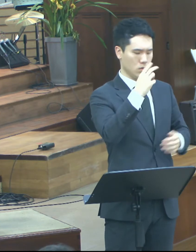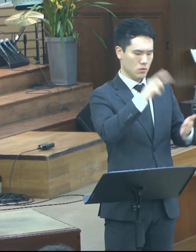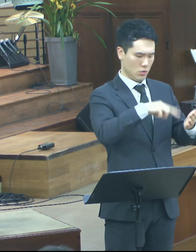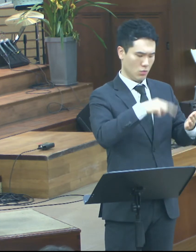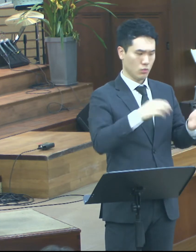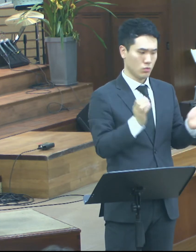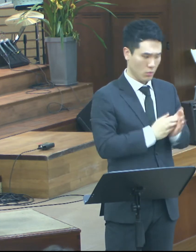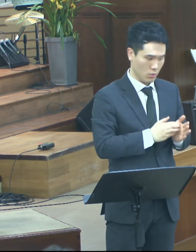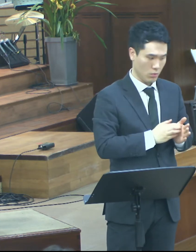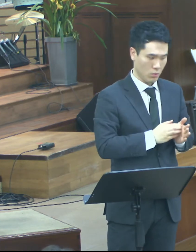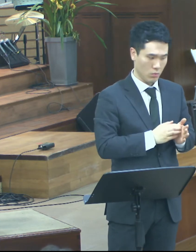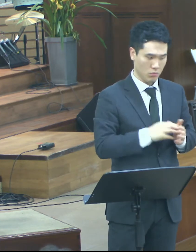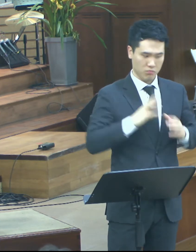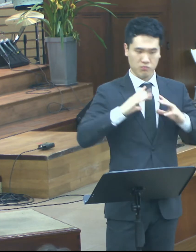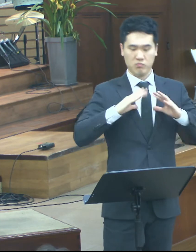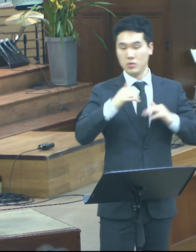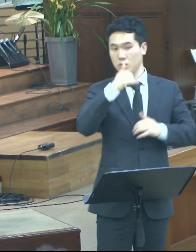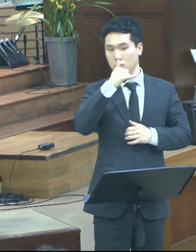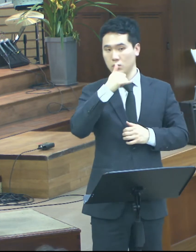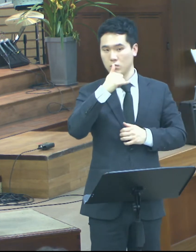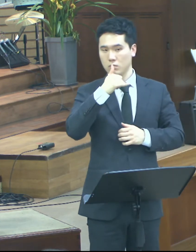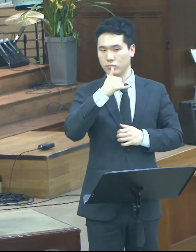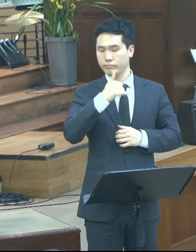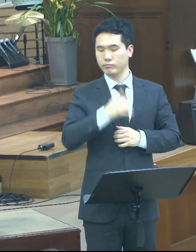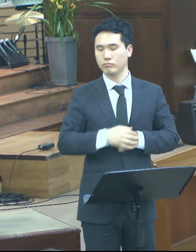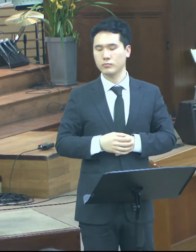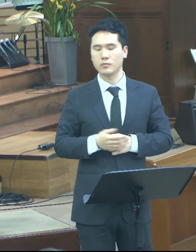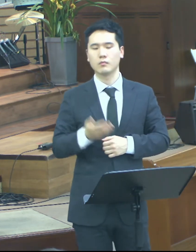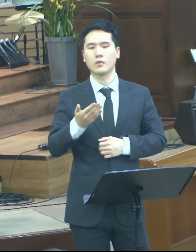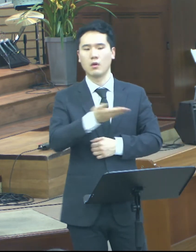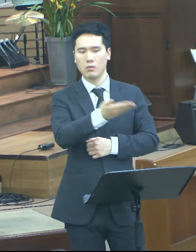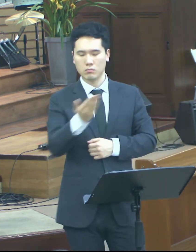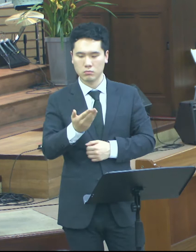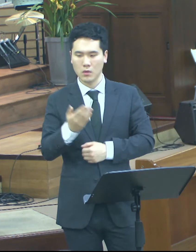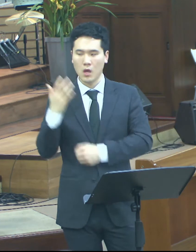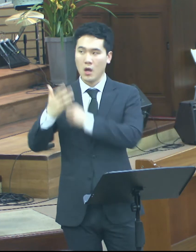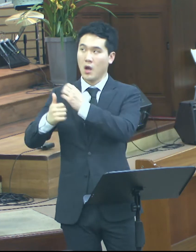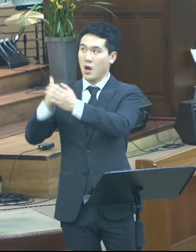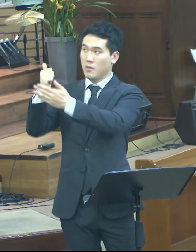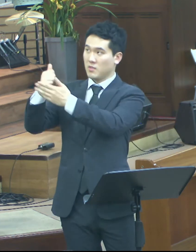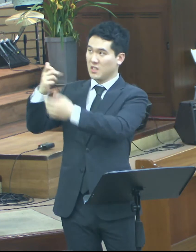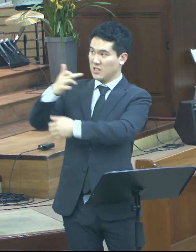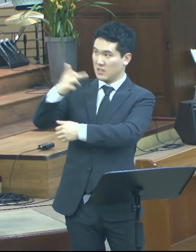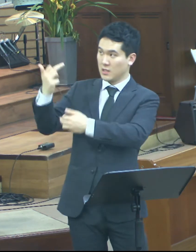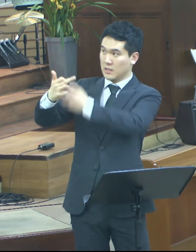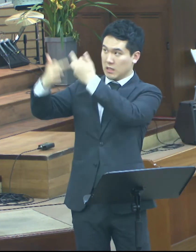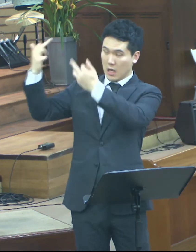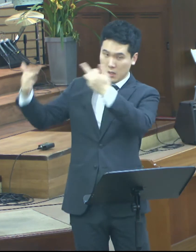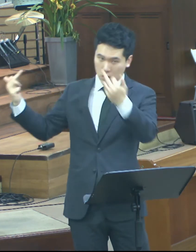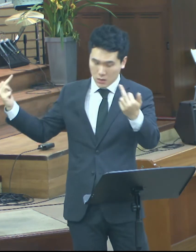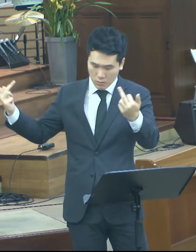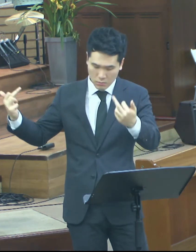했어요. 하나님이 큰 산이라면 내가 성경 400도 가고 모래를 조금 짐만큼 안다고